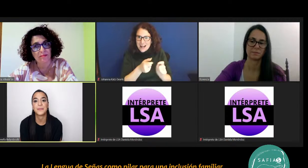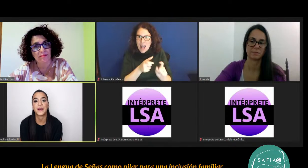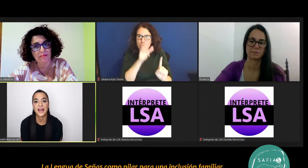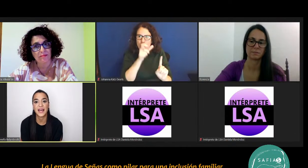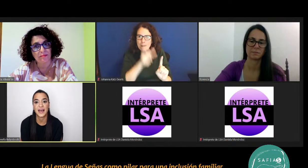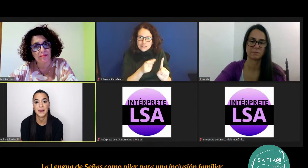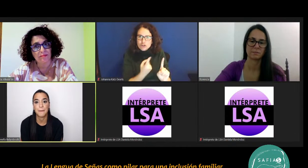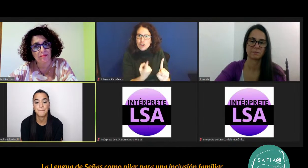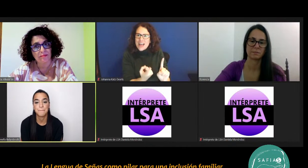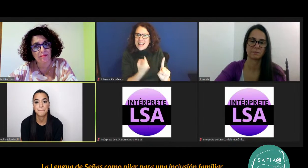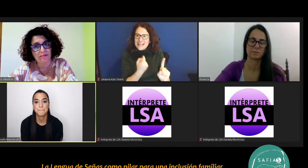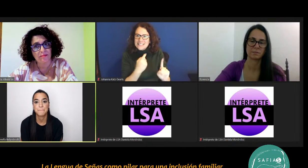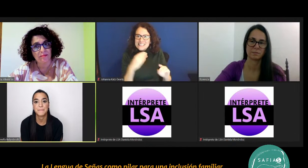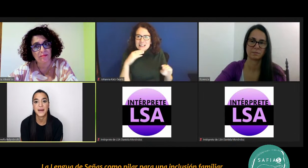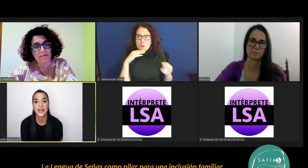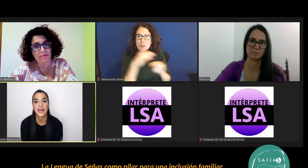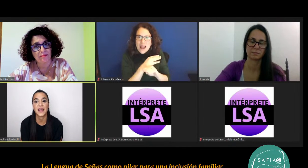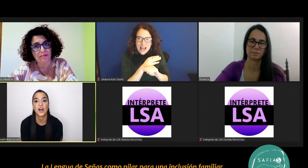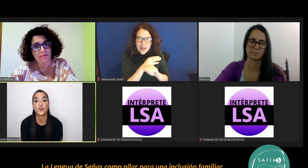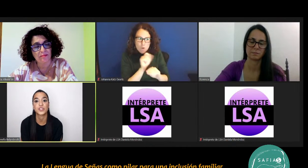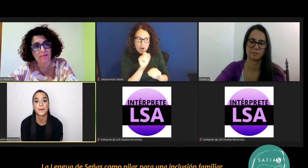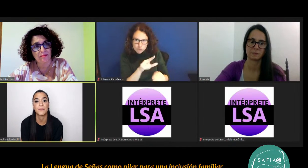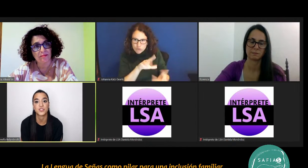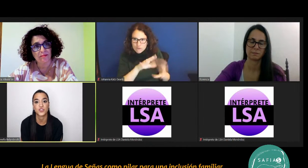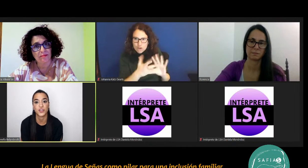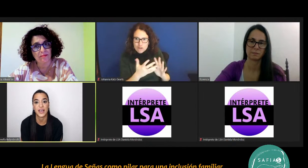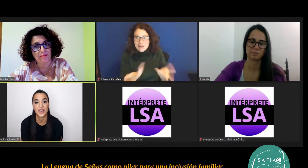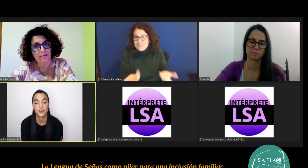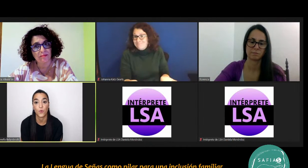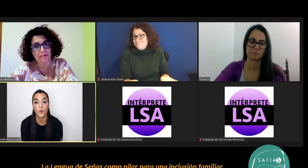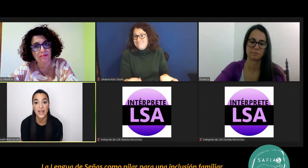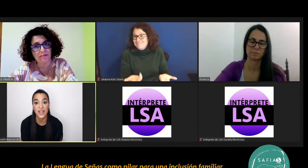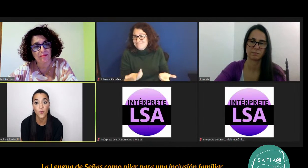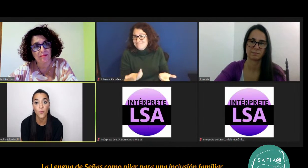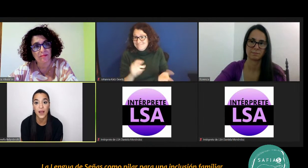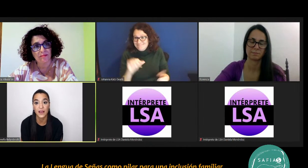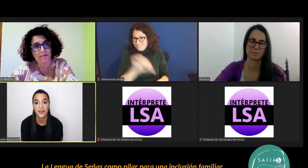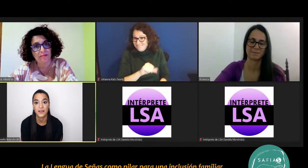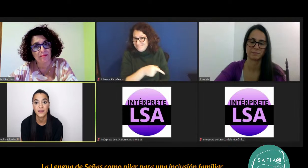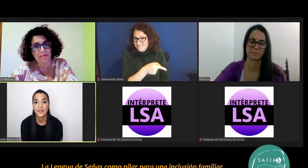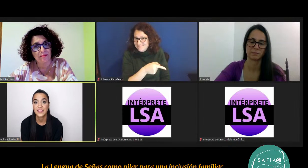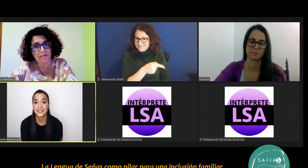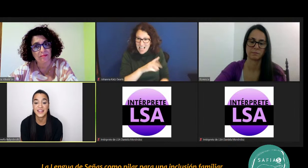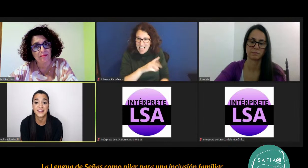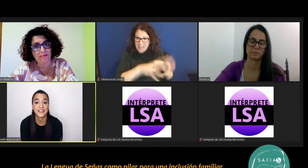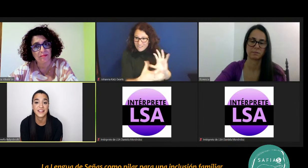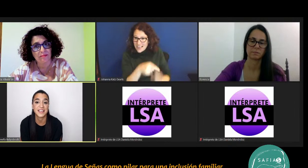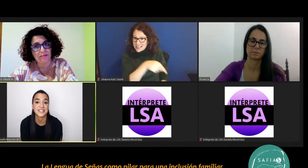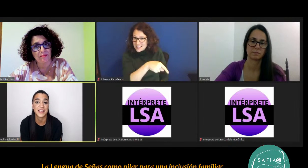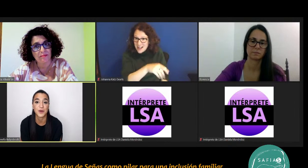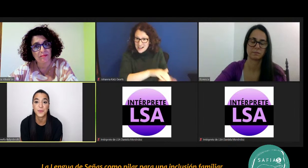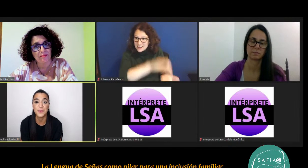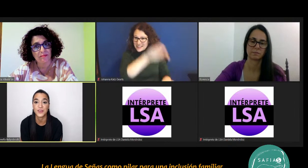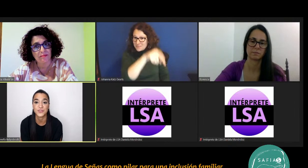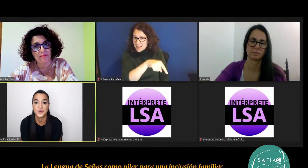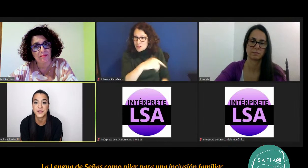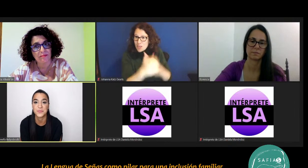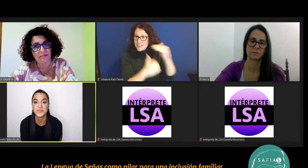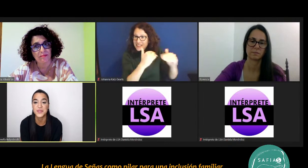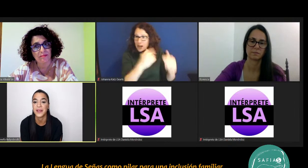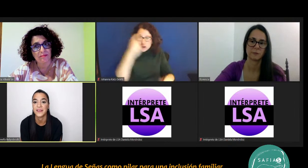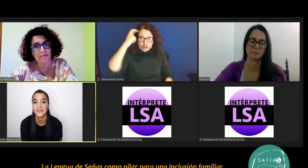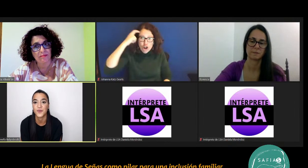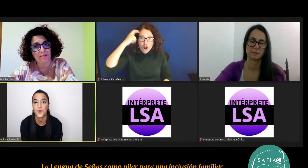profesional, preparada para dar a otra persona una lengua, tiene que saberlo primero, si no